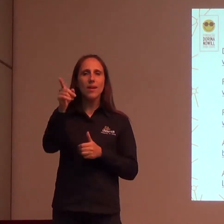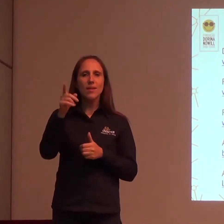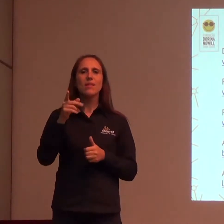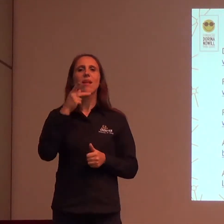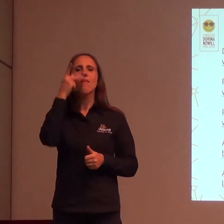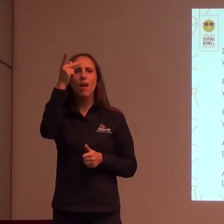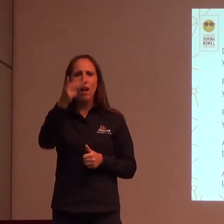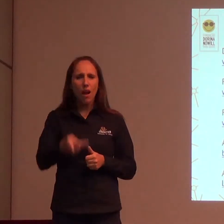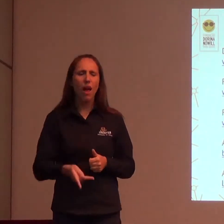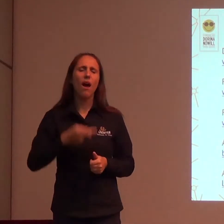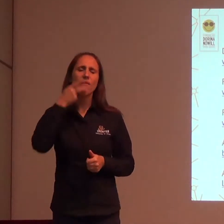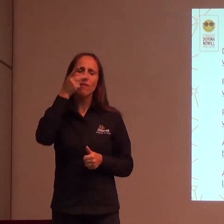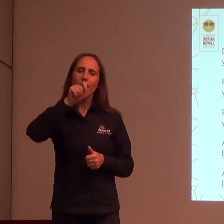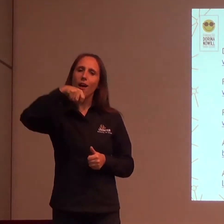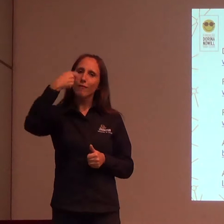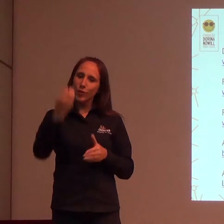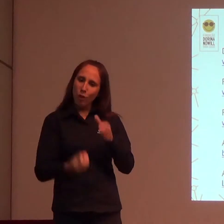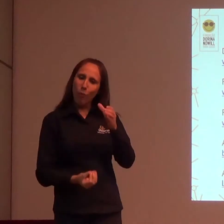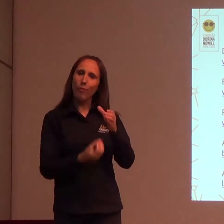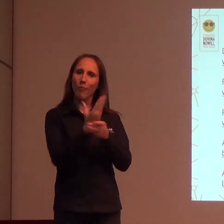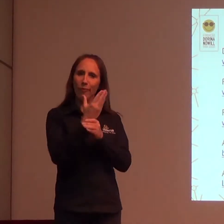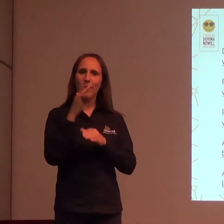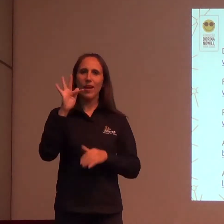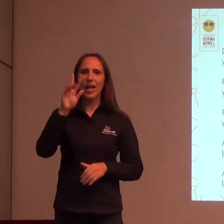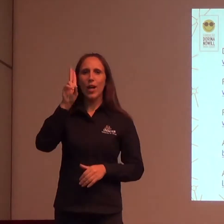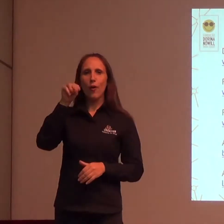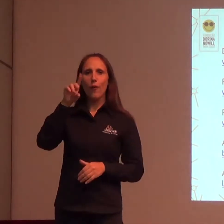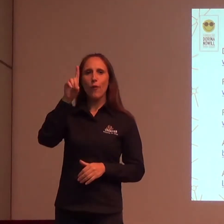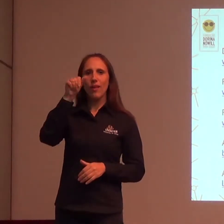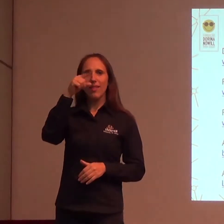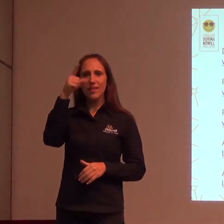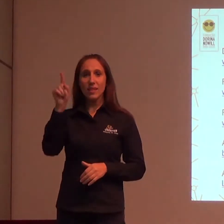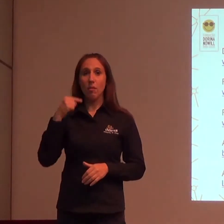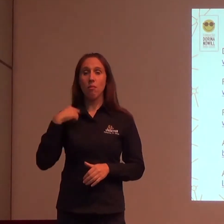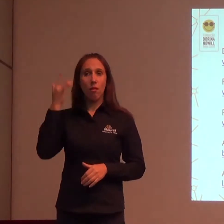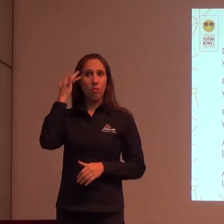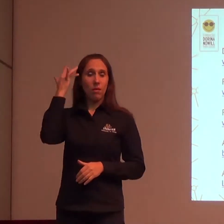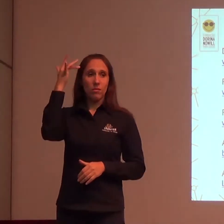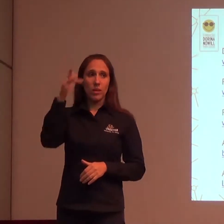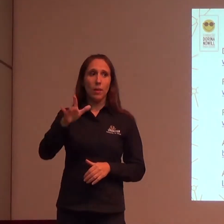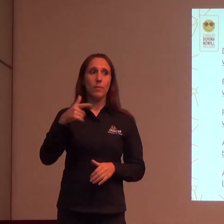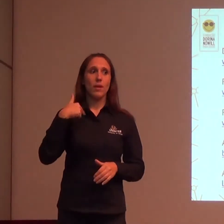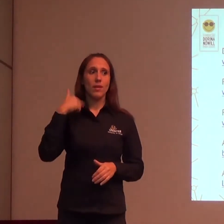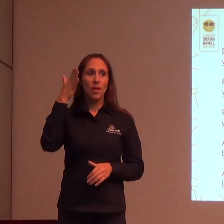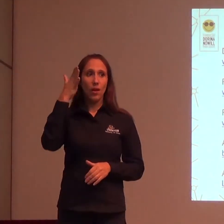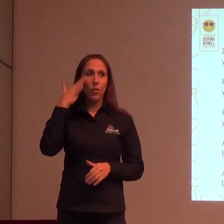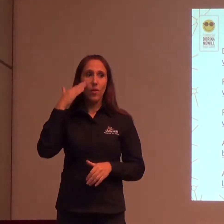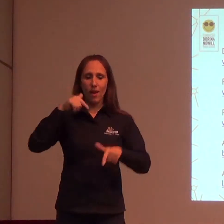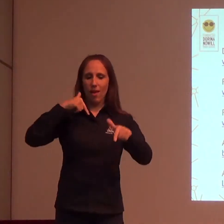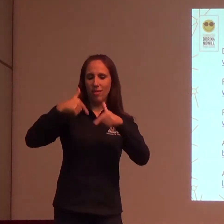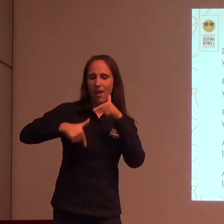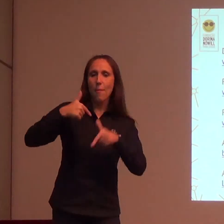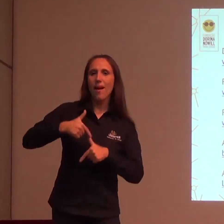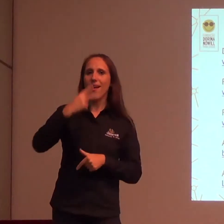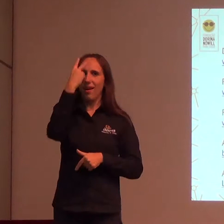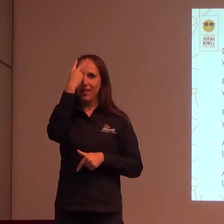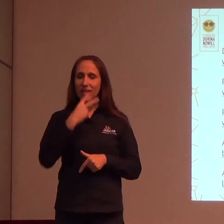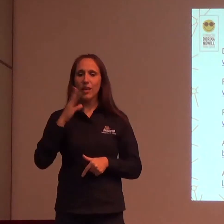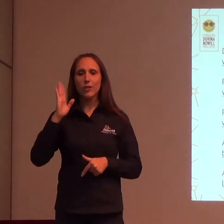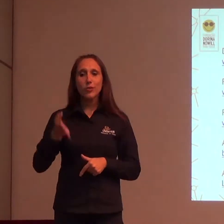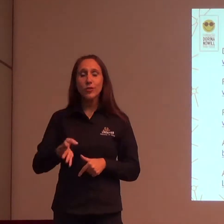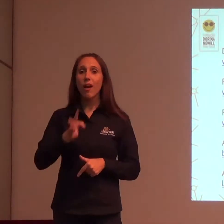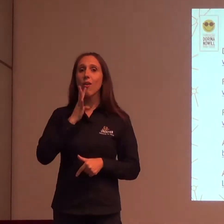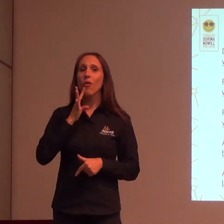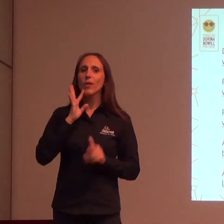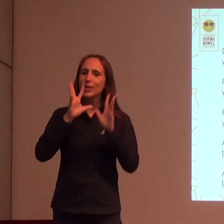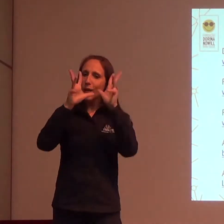Fundação para mim, e eu nem sabia que um dia eu ia trabalhar com cegos e com orientação à mobilidade. Então eu já conhecia tudo isso antes pelo